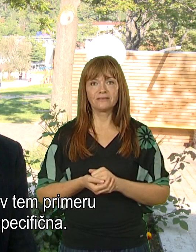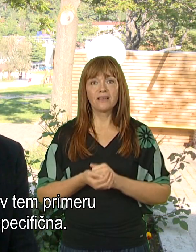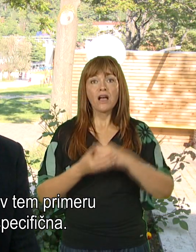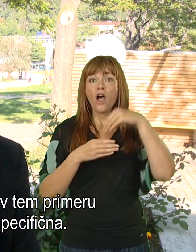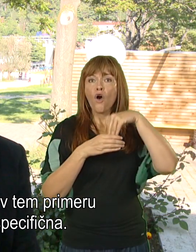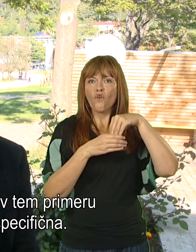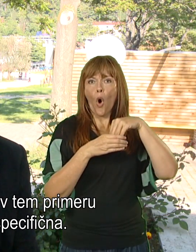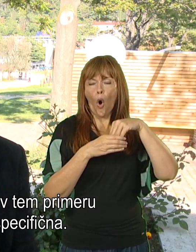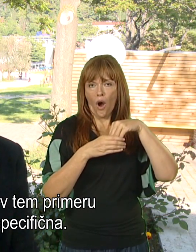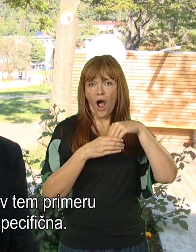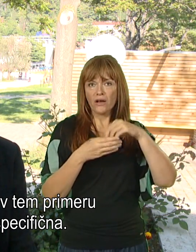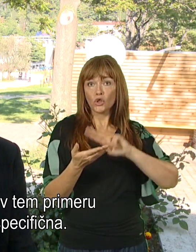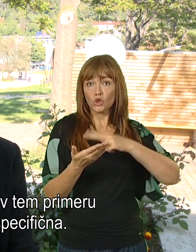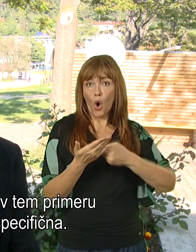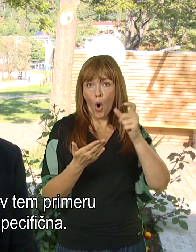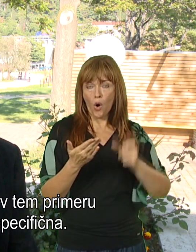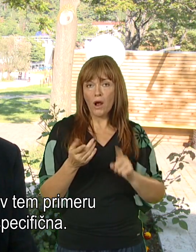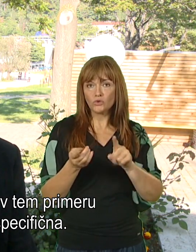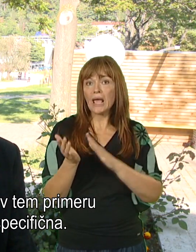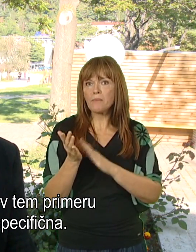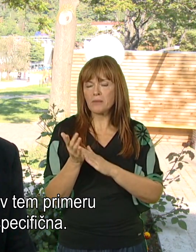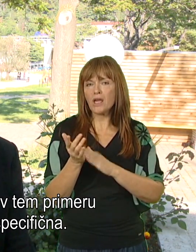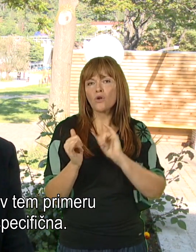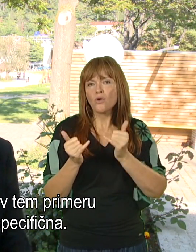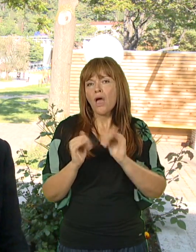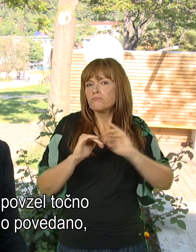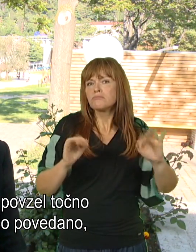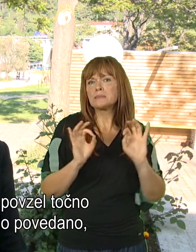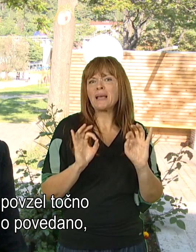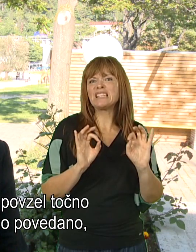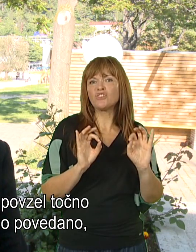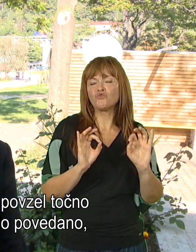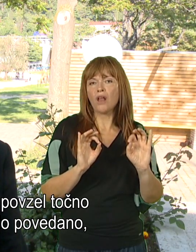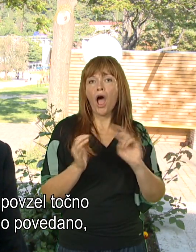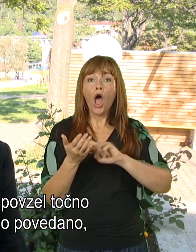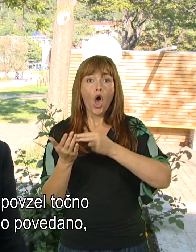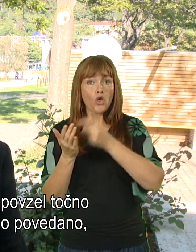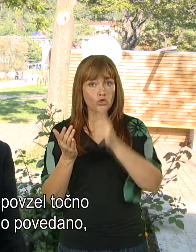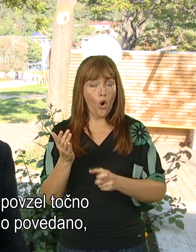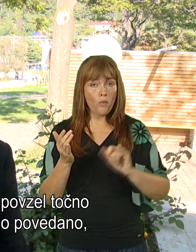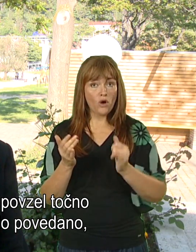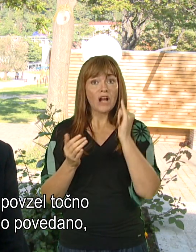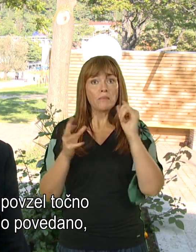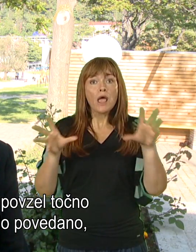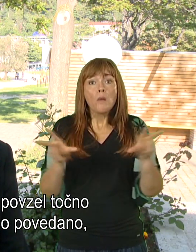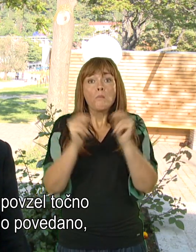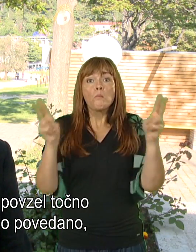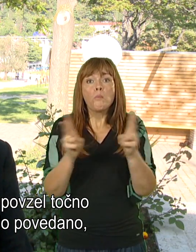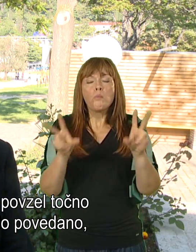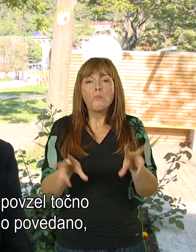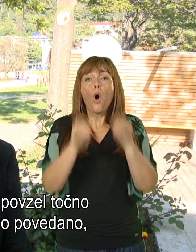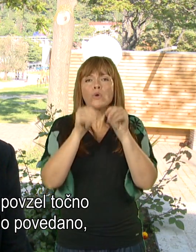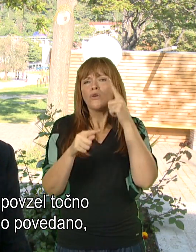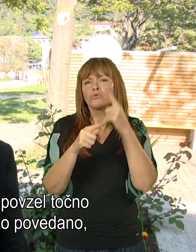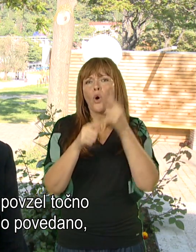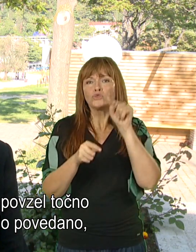Vloga tolmača je v teh primerih gotovo specifična. Torej, tolmač naj bi povzel